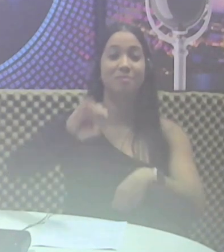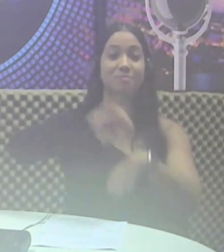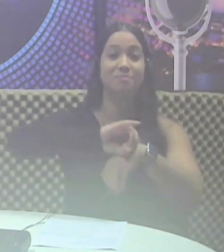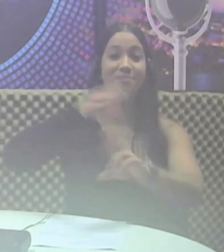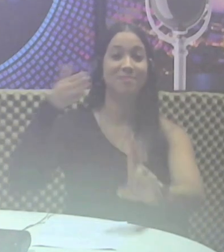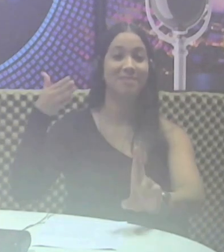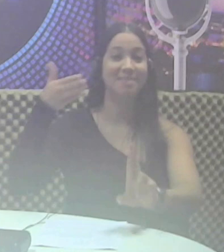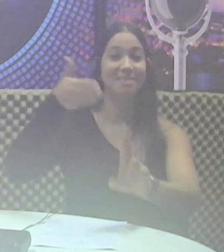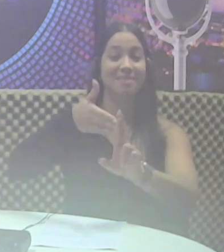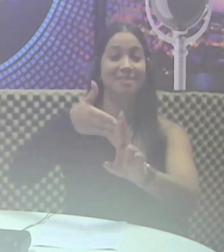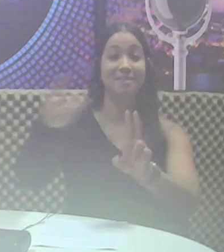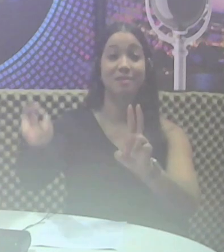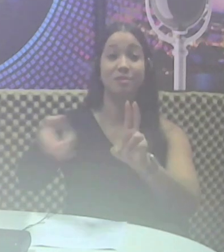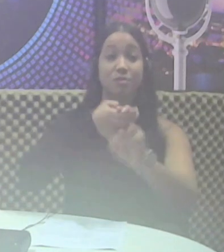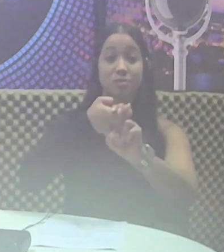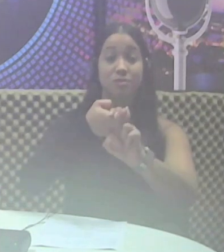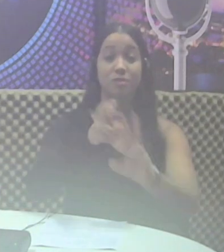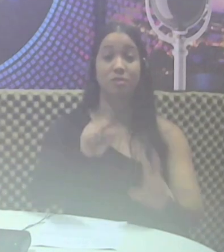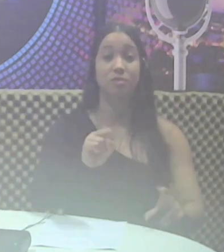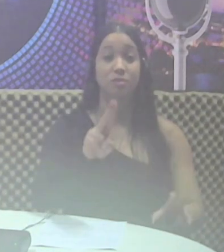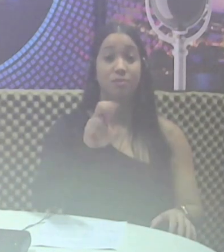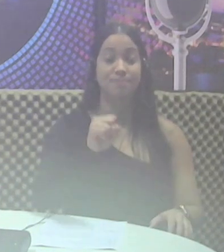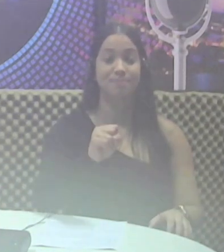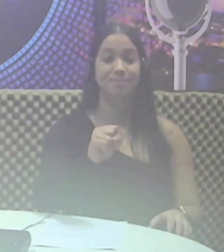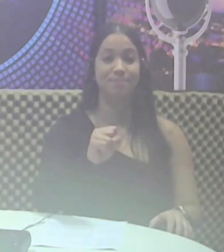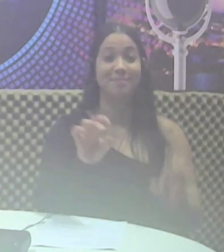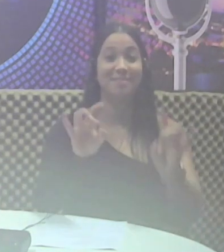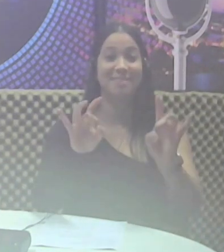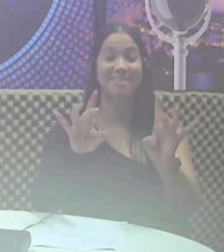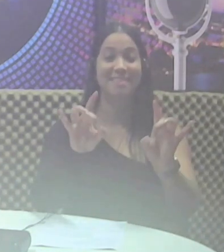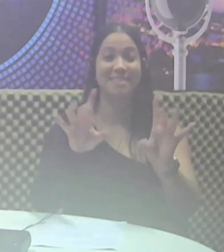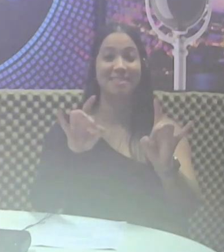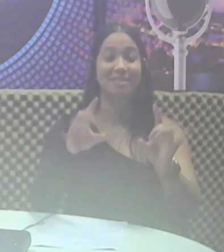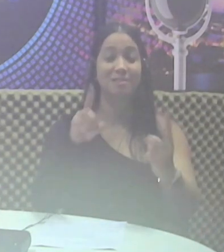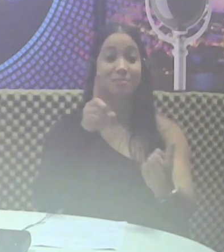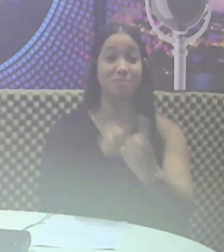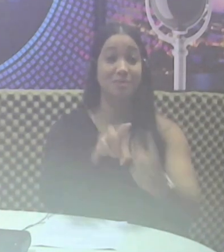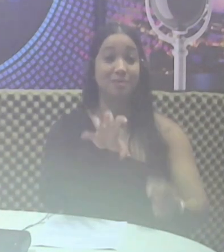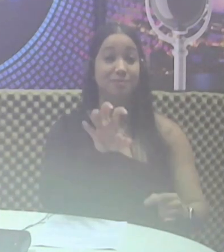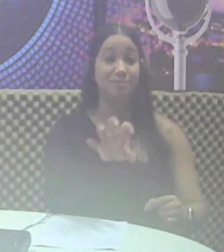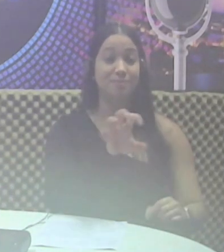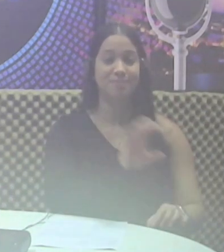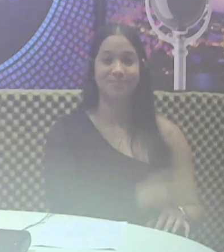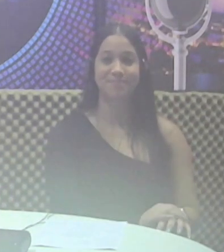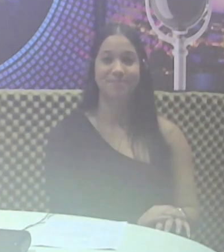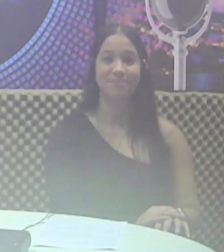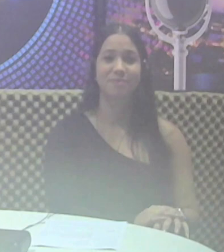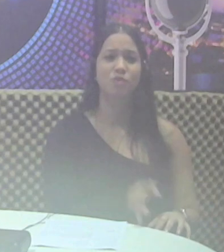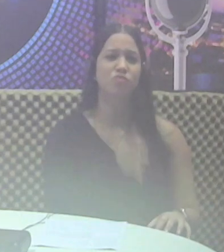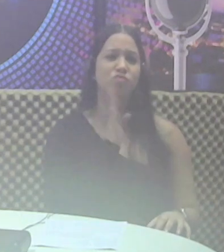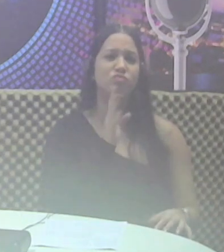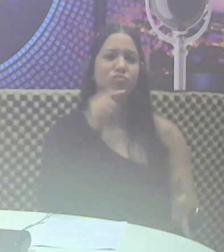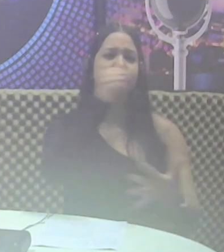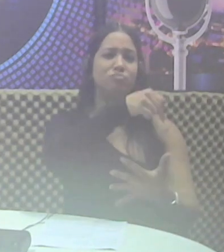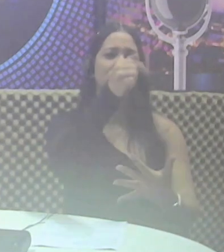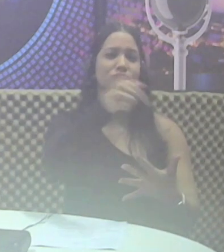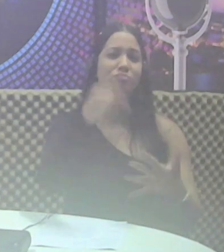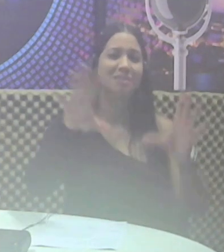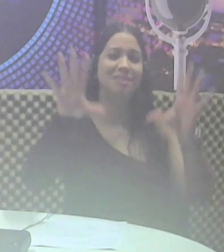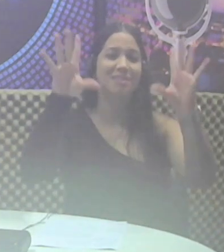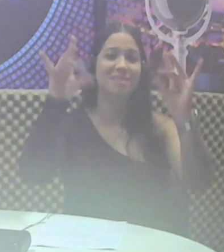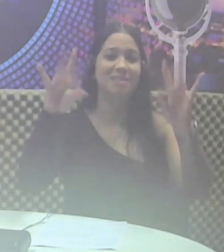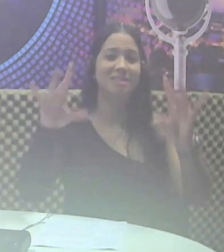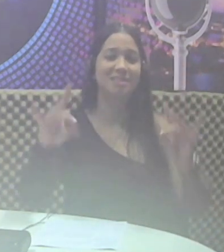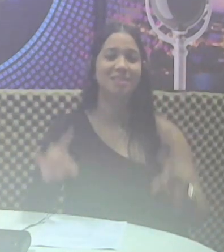via Sistema Único de Saúde, SUS, especializado neste atendimento. Conheça mais sobre esse e outros